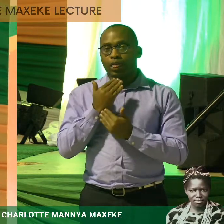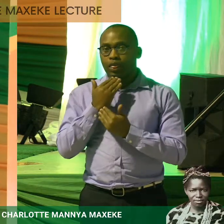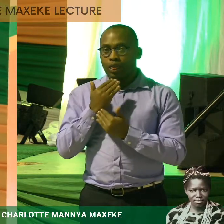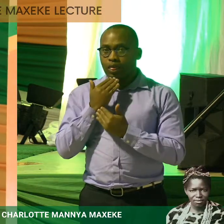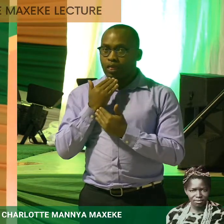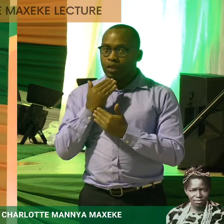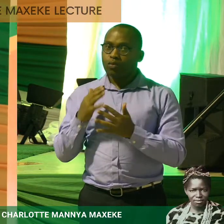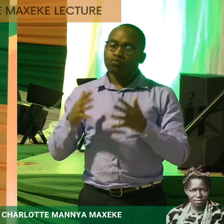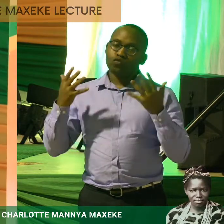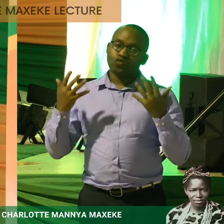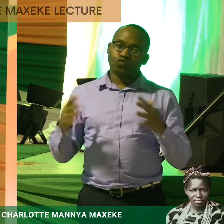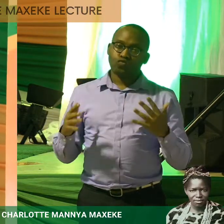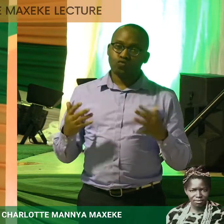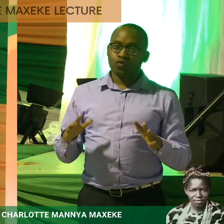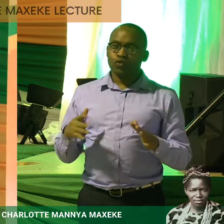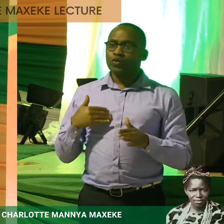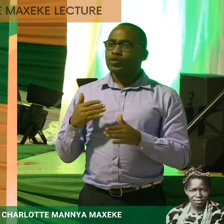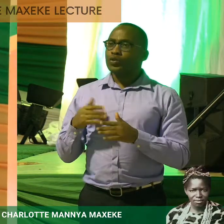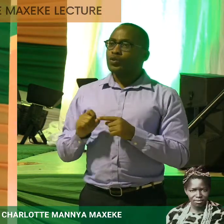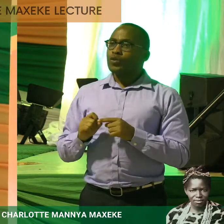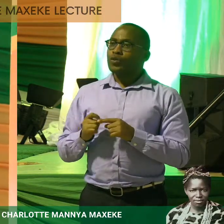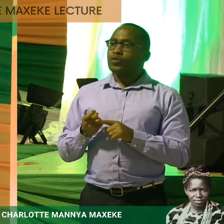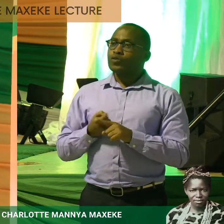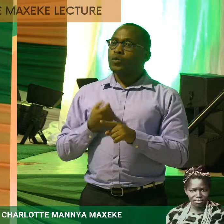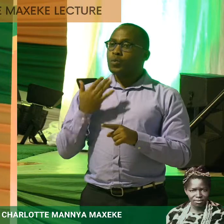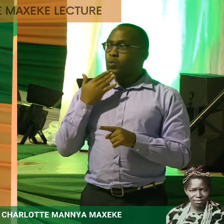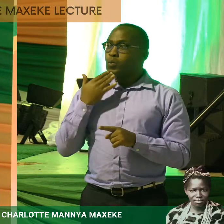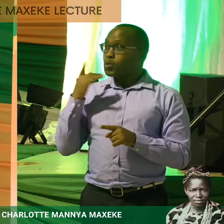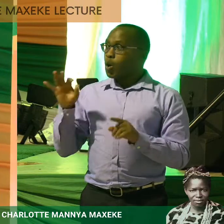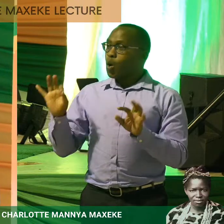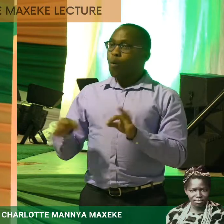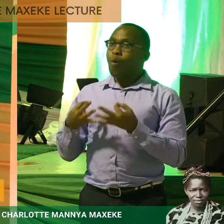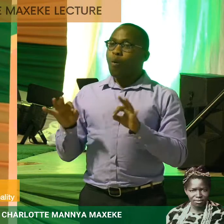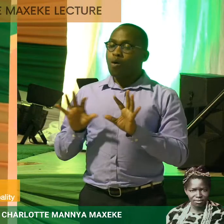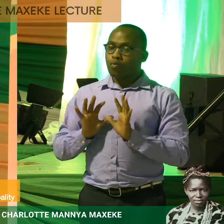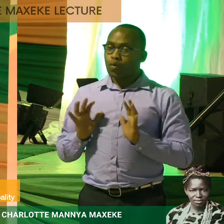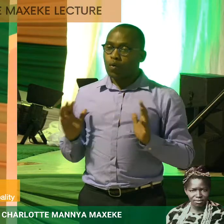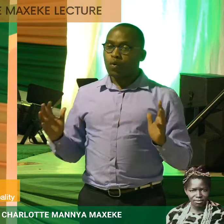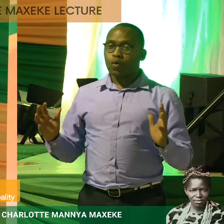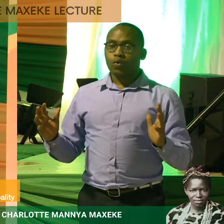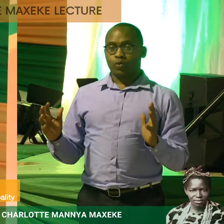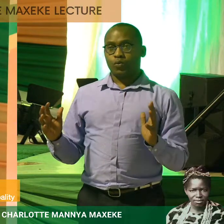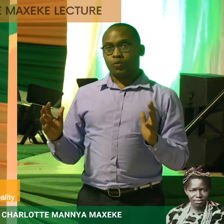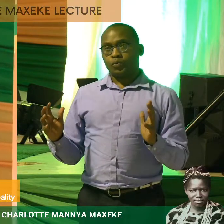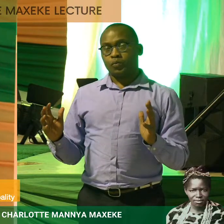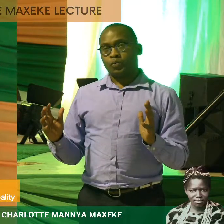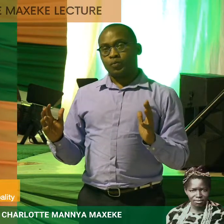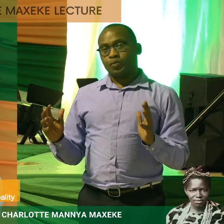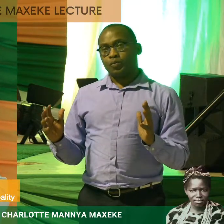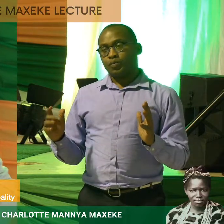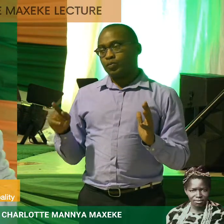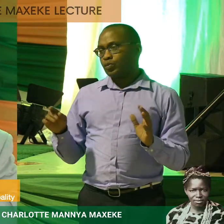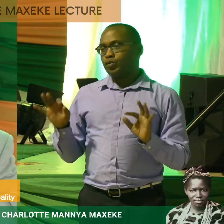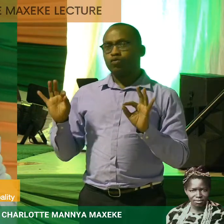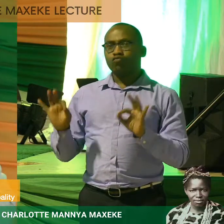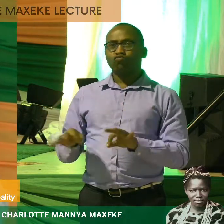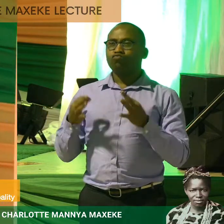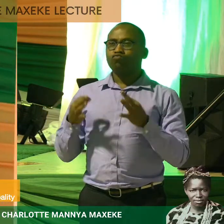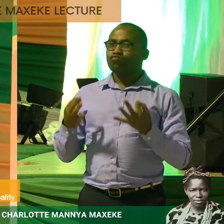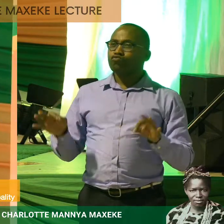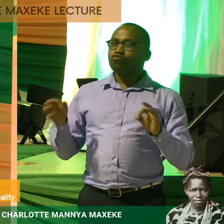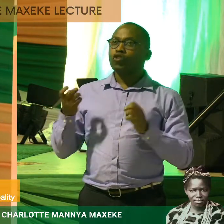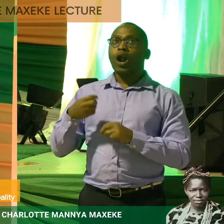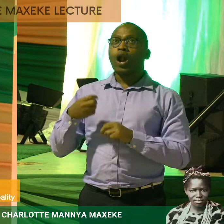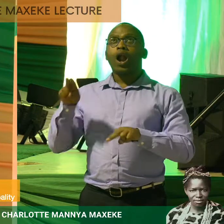kakhulu uqalela ke phaya ekwayareni la kwayare athi yasenzela